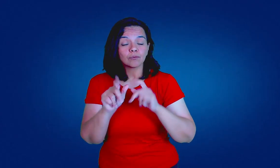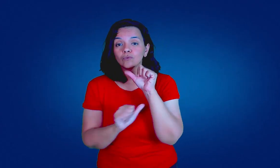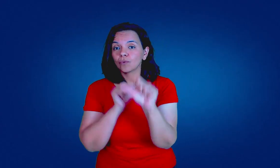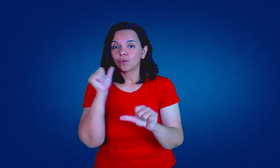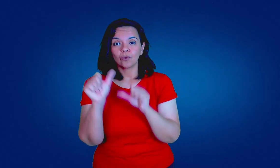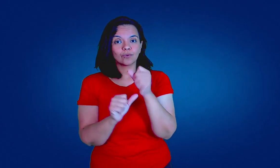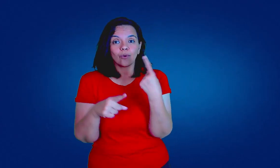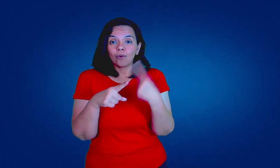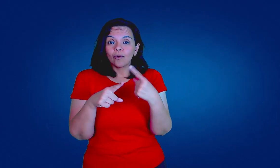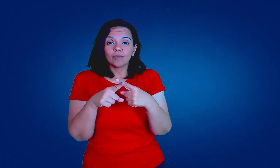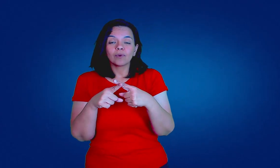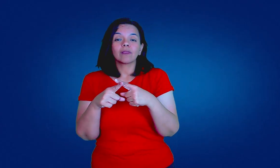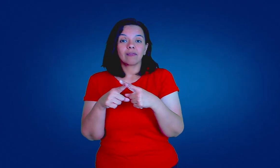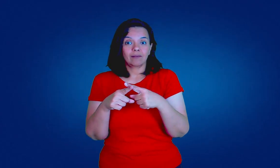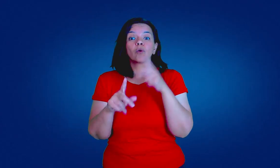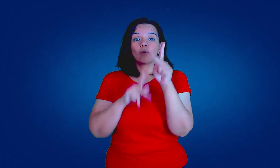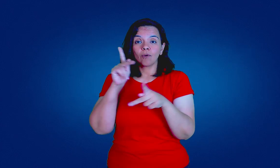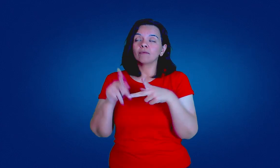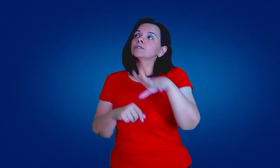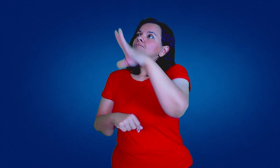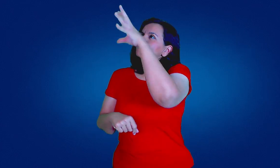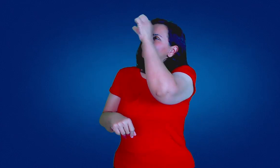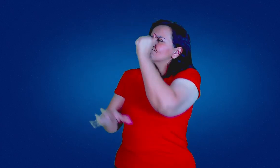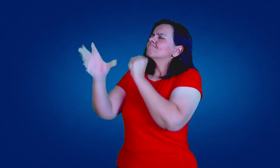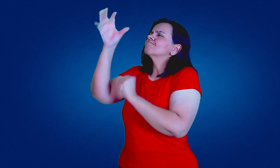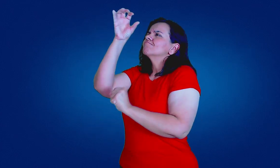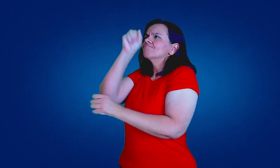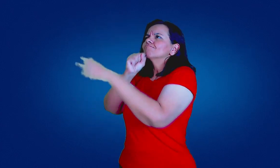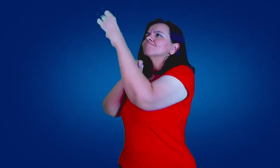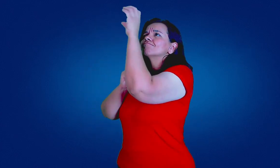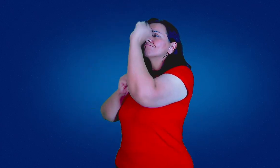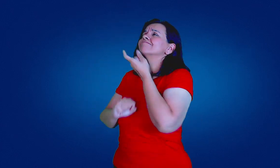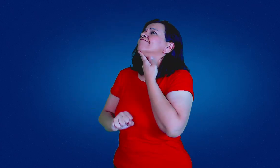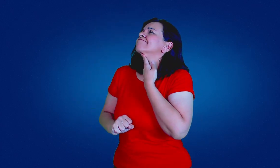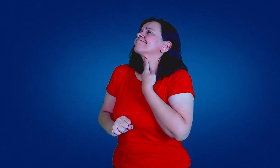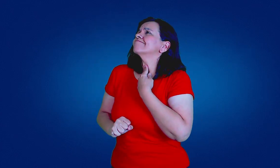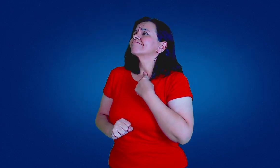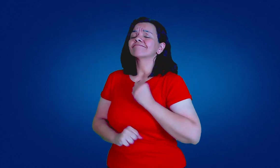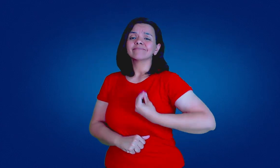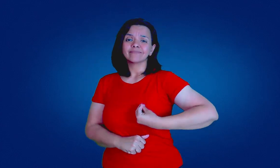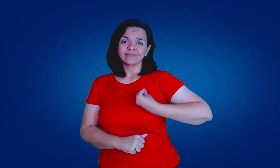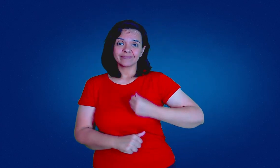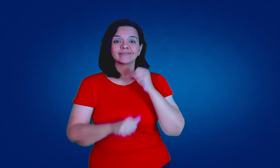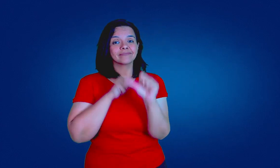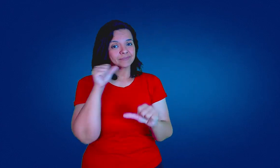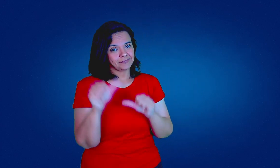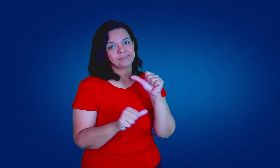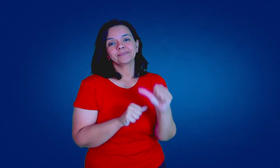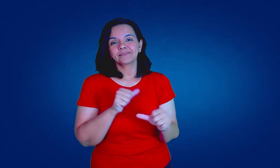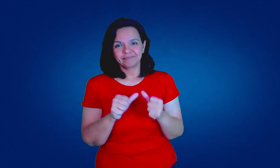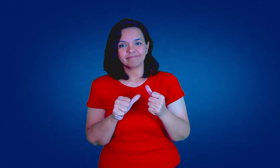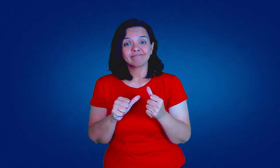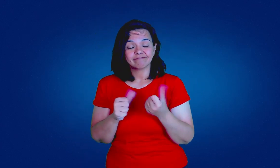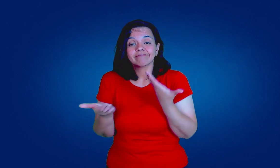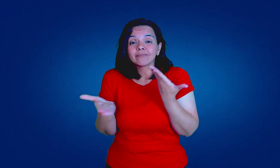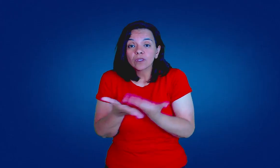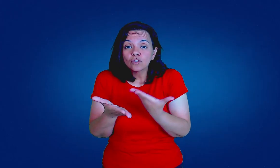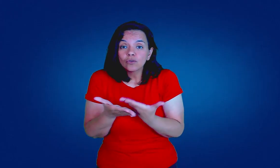perseverar, com o objetivo de que eles pudessem mudar a sua vida. E eles aprenderam e tiveram o desejo de ter